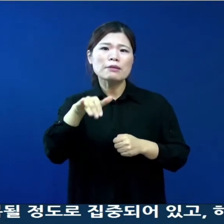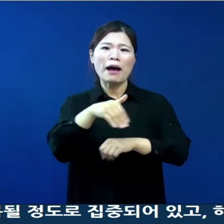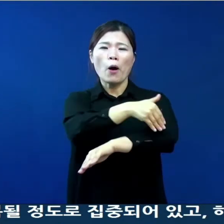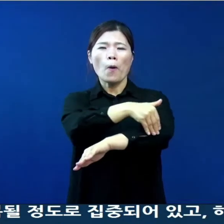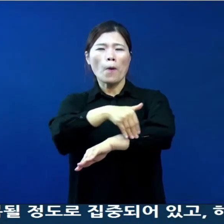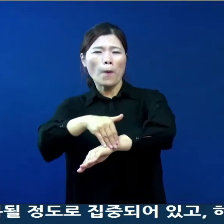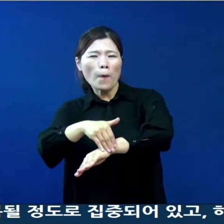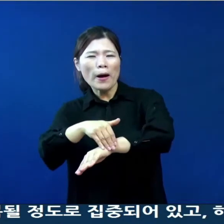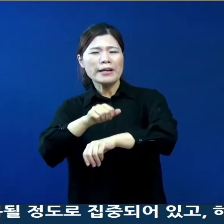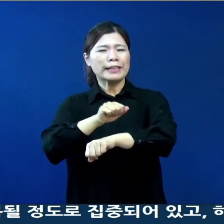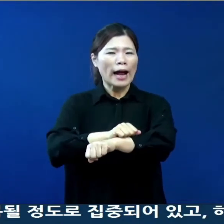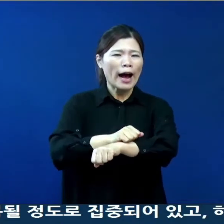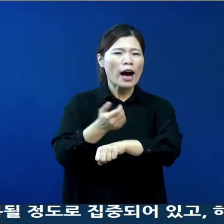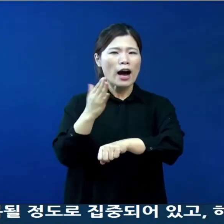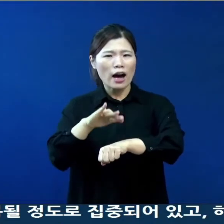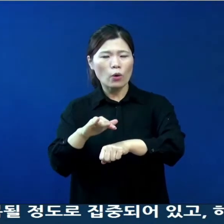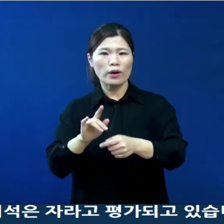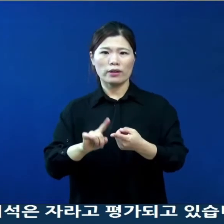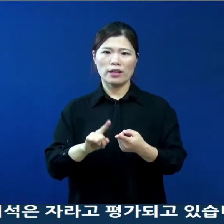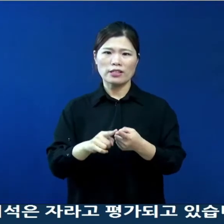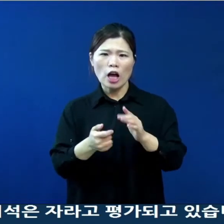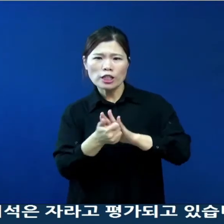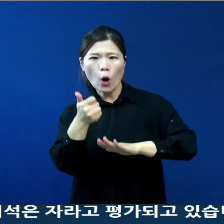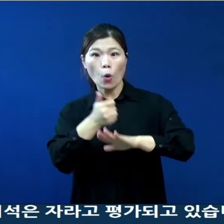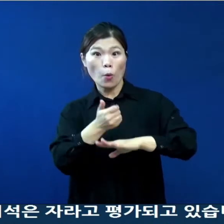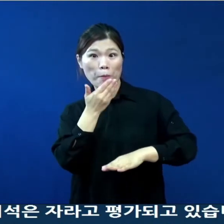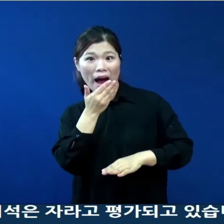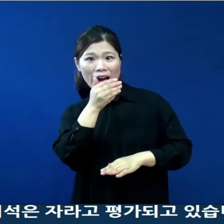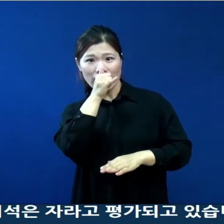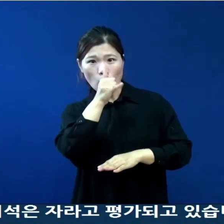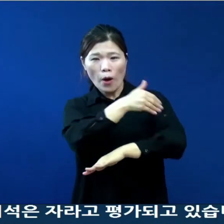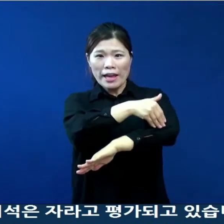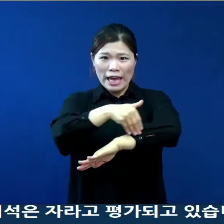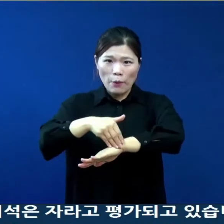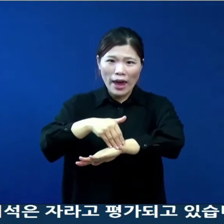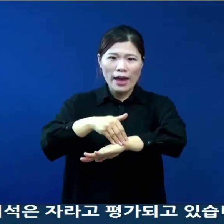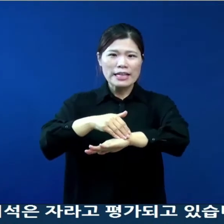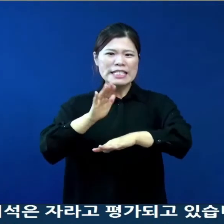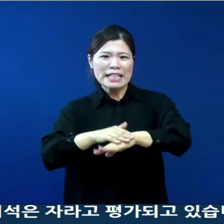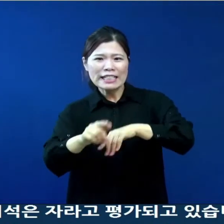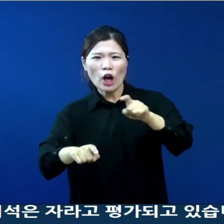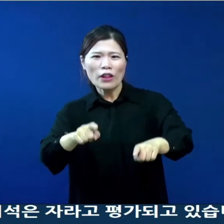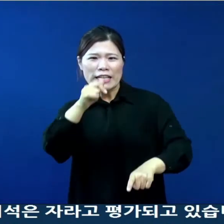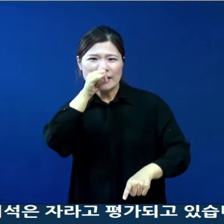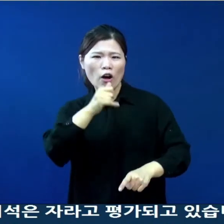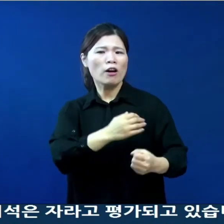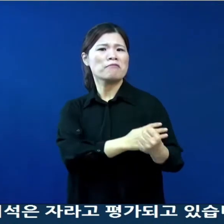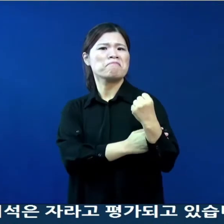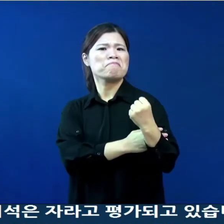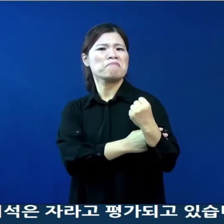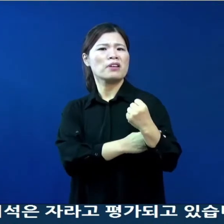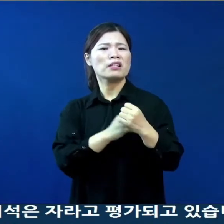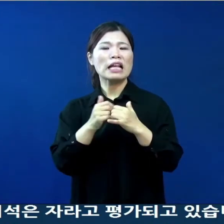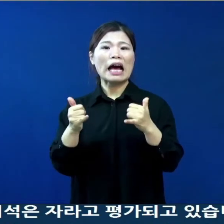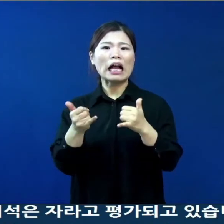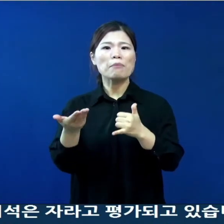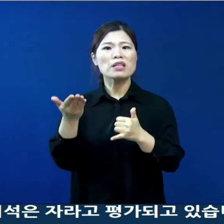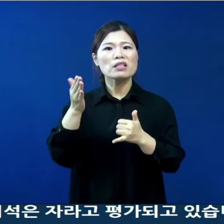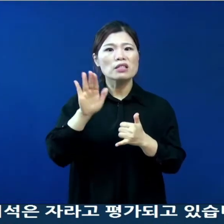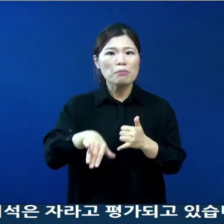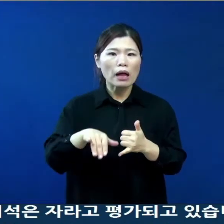흐름을 알고 성공할 만한 가능성과 계획성과 실천력을 갖춘 사람이라고 할지라도 어떤